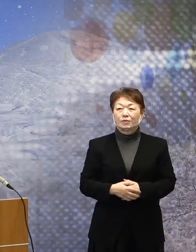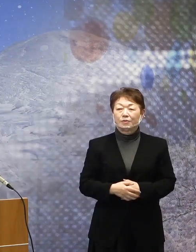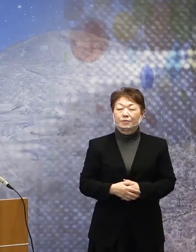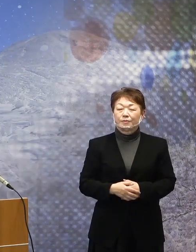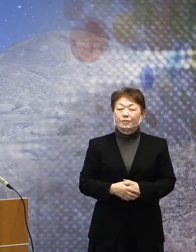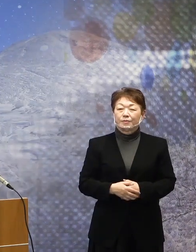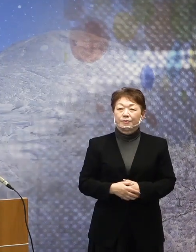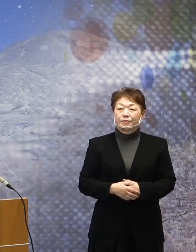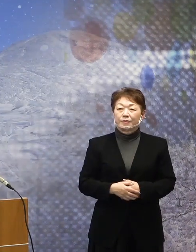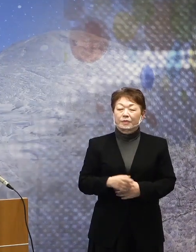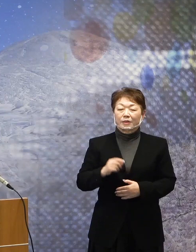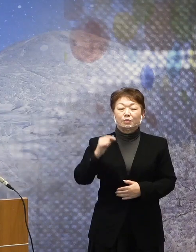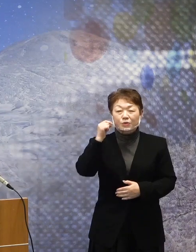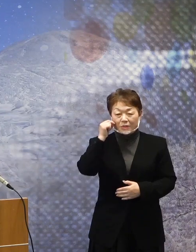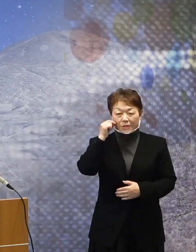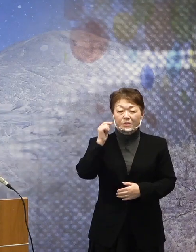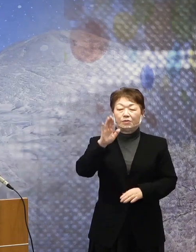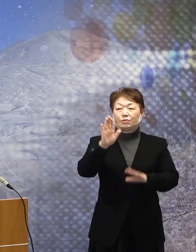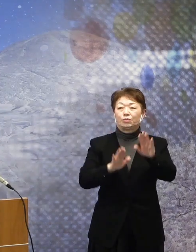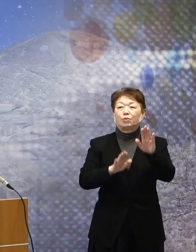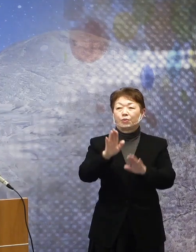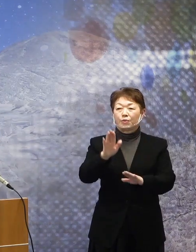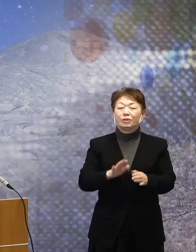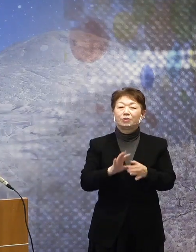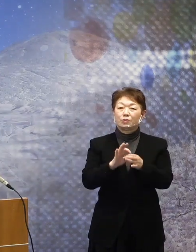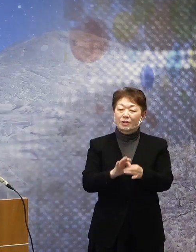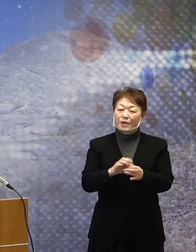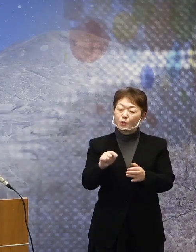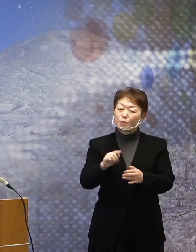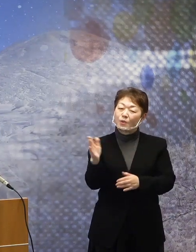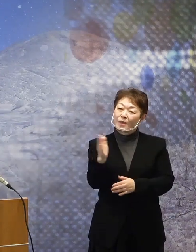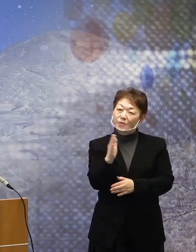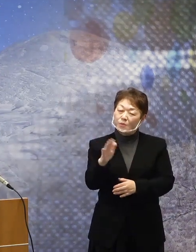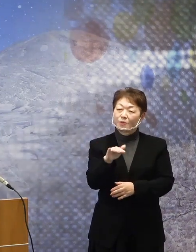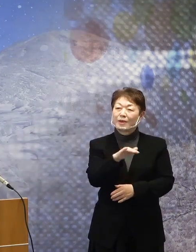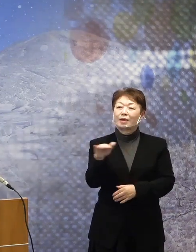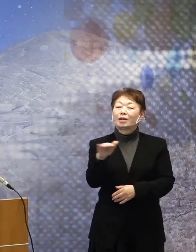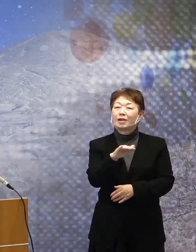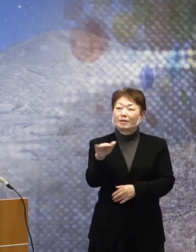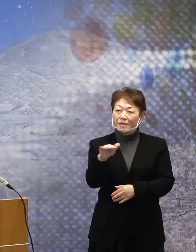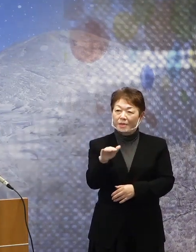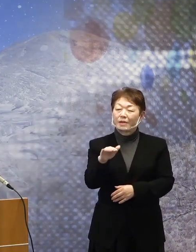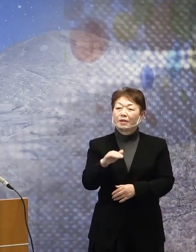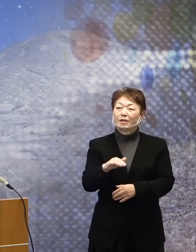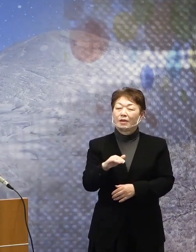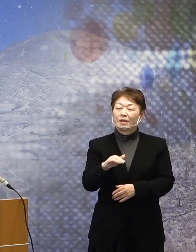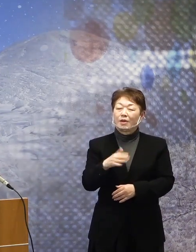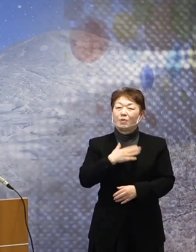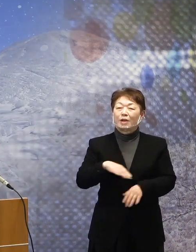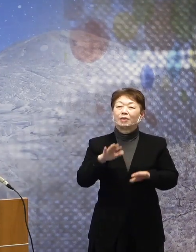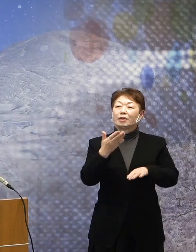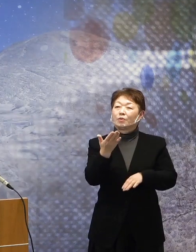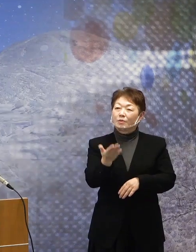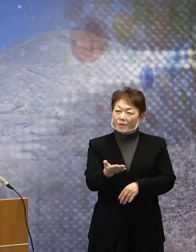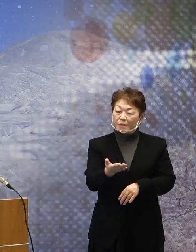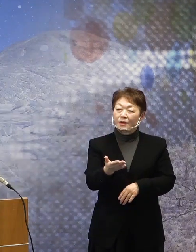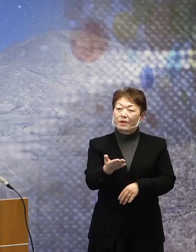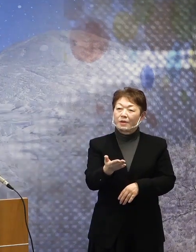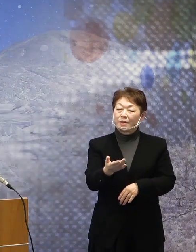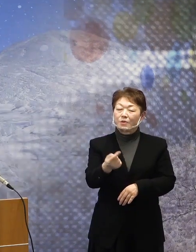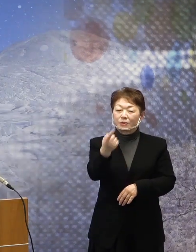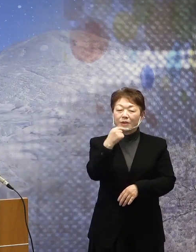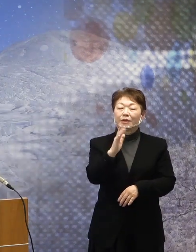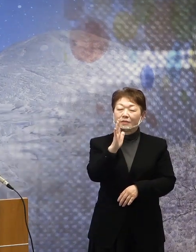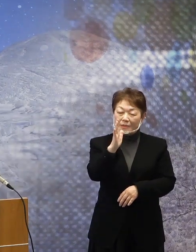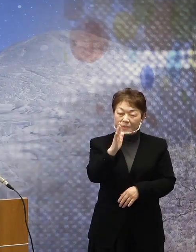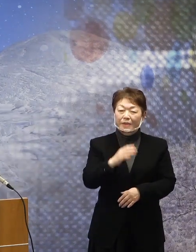こうなかなか難しいというところ、どの辺の段階からこう協議の中で 持っておったのかっていうのは、教えて